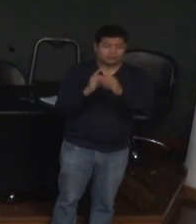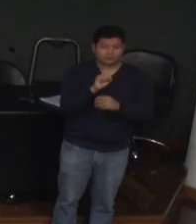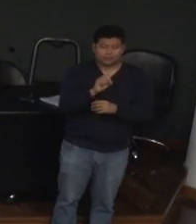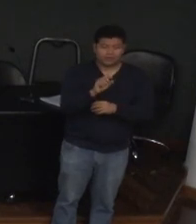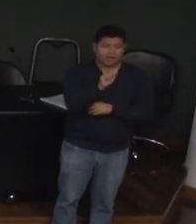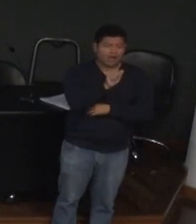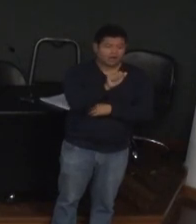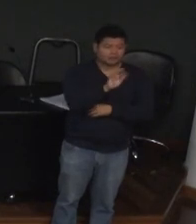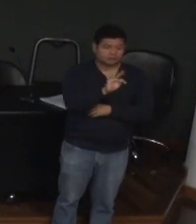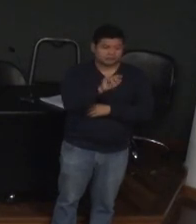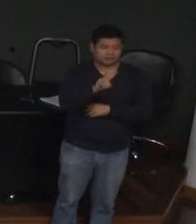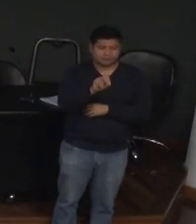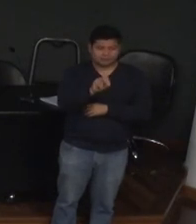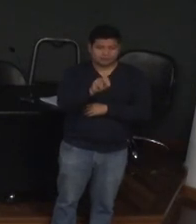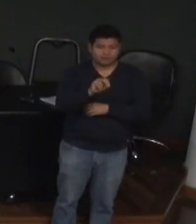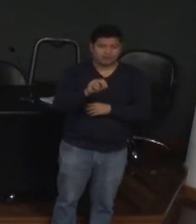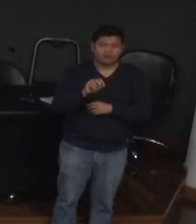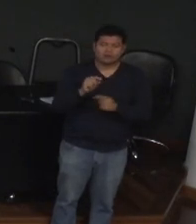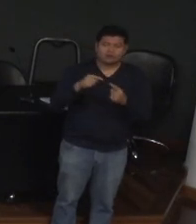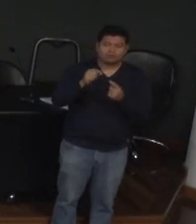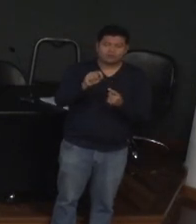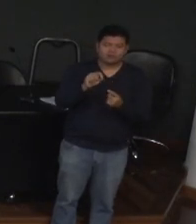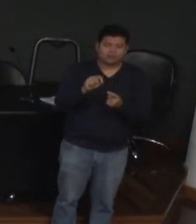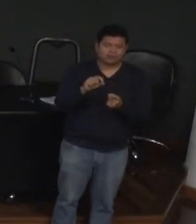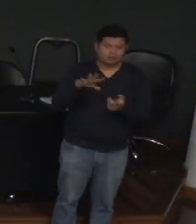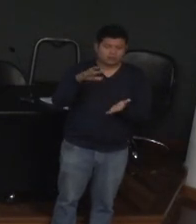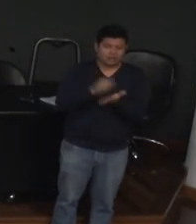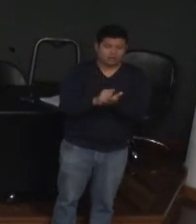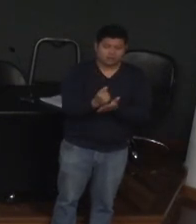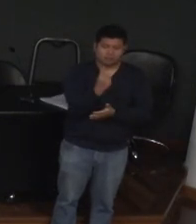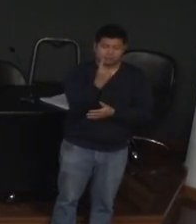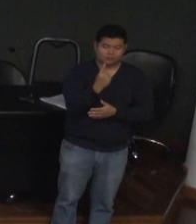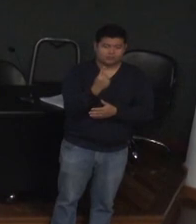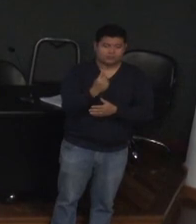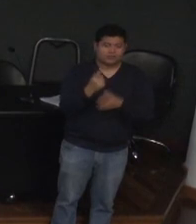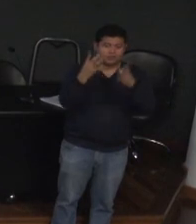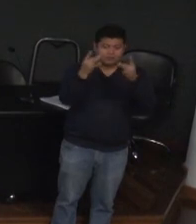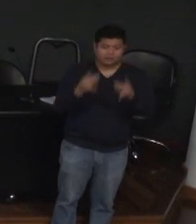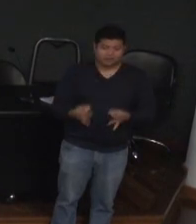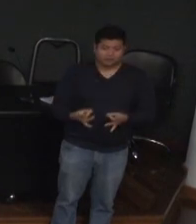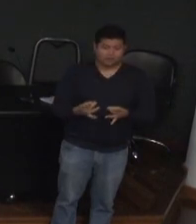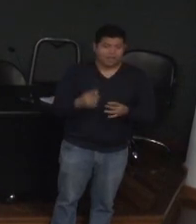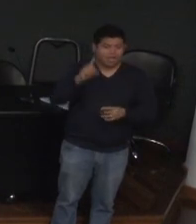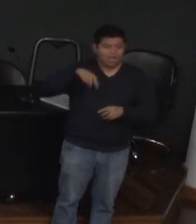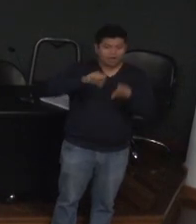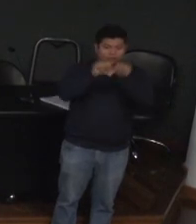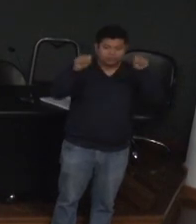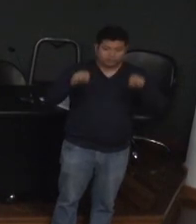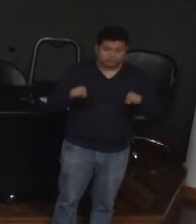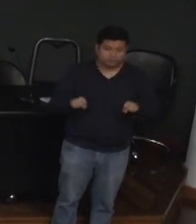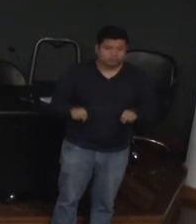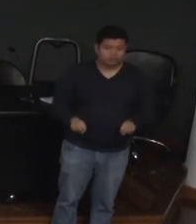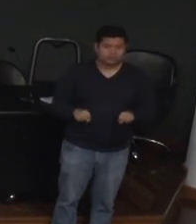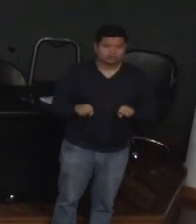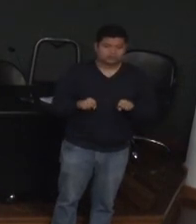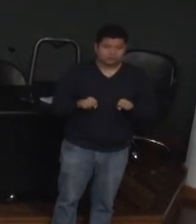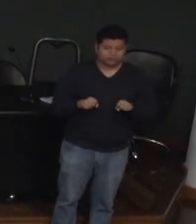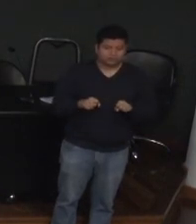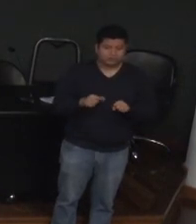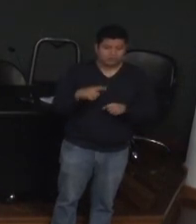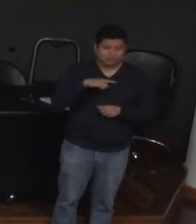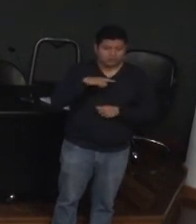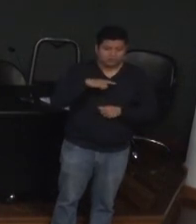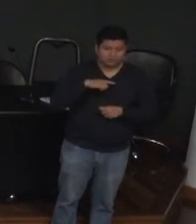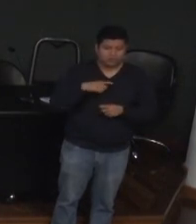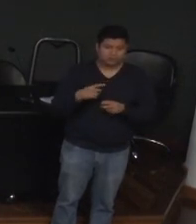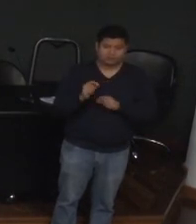processo? Cadastro único. Né? Descrição. É um sistema que realiza a coleta de